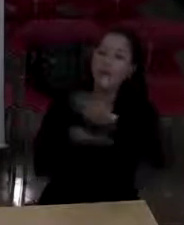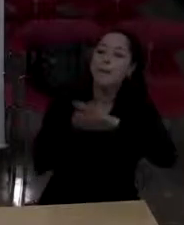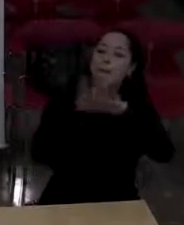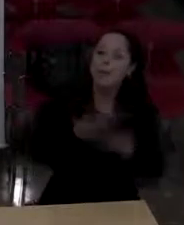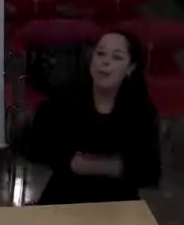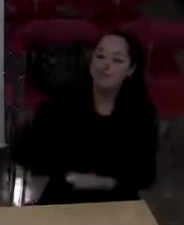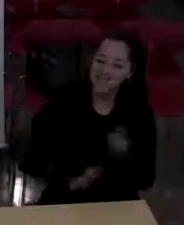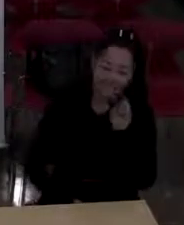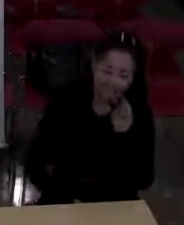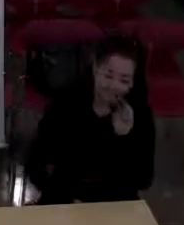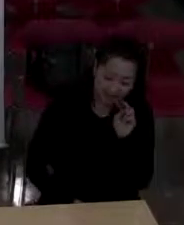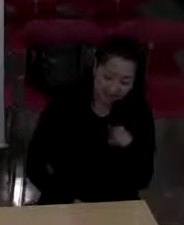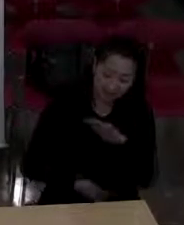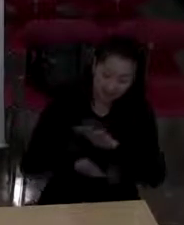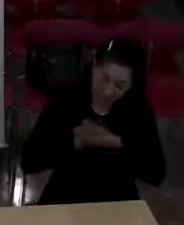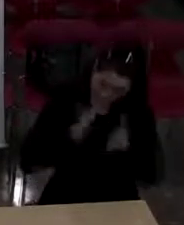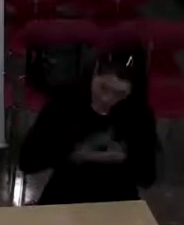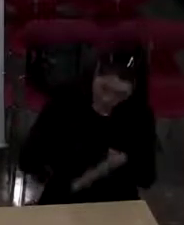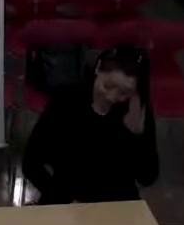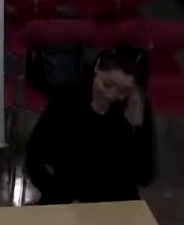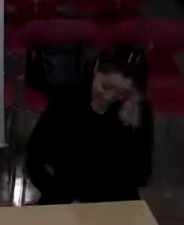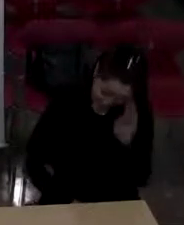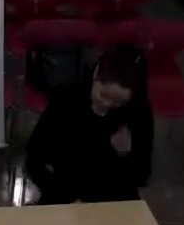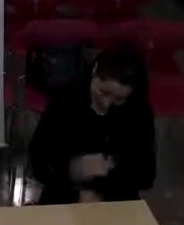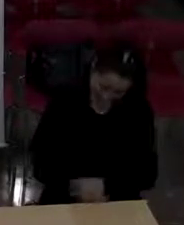chiquitita? ¿Sí, cómo?